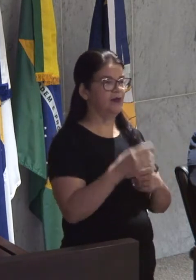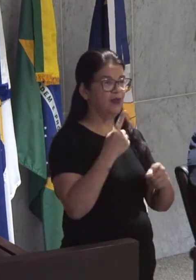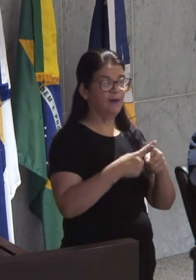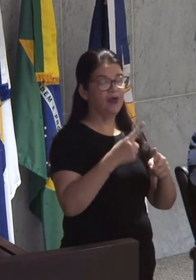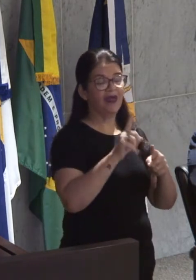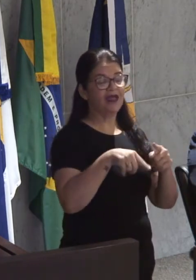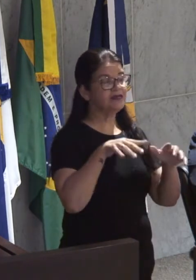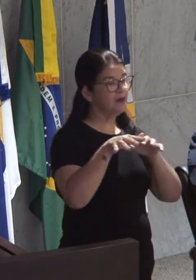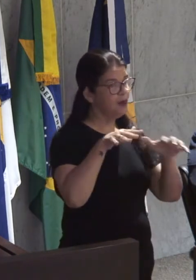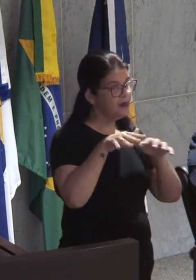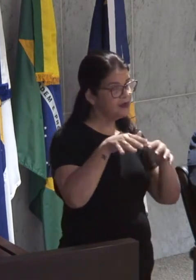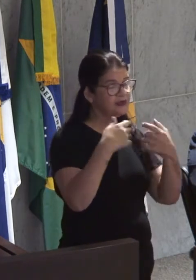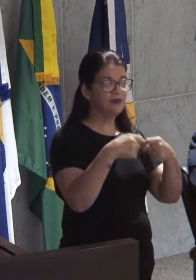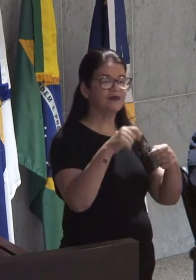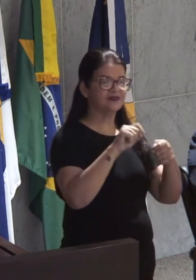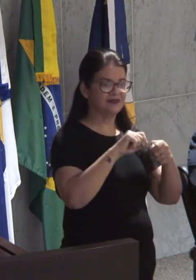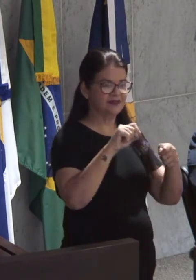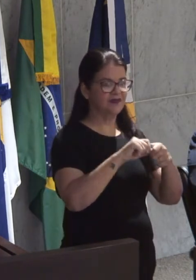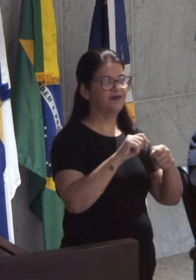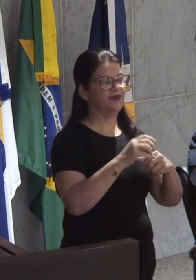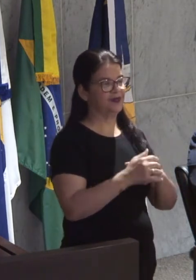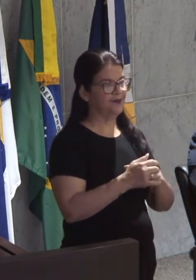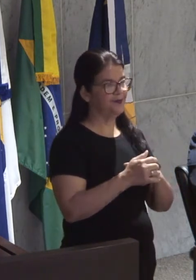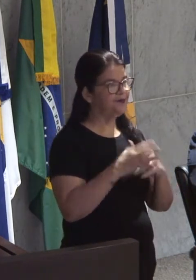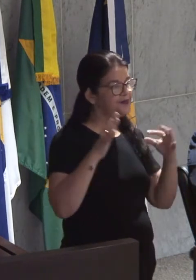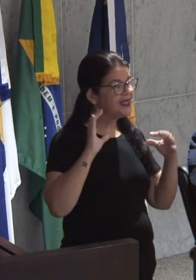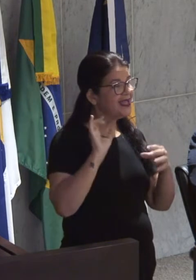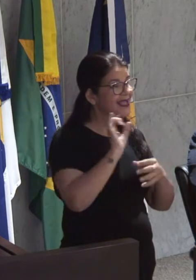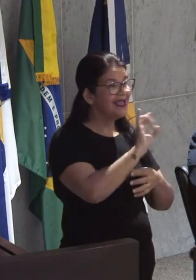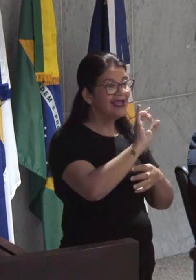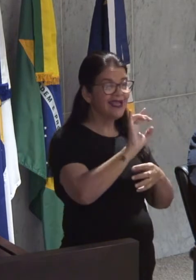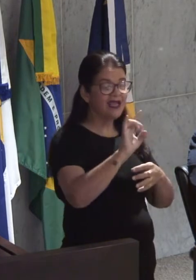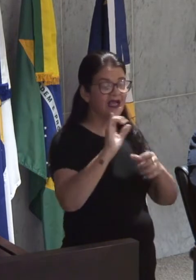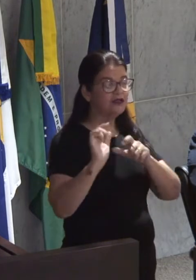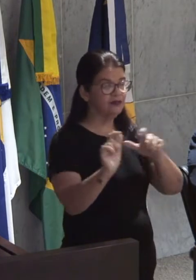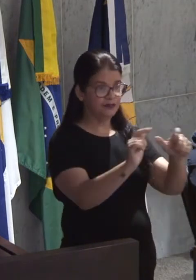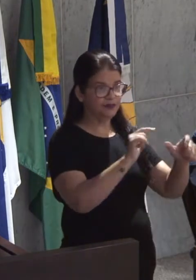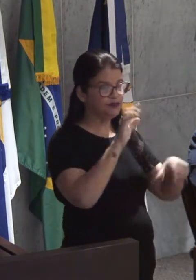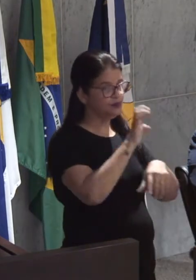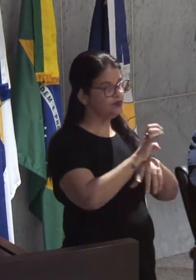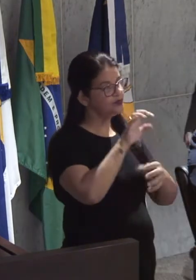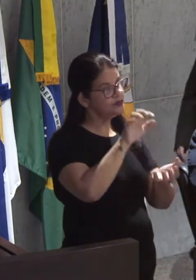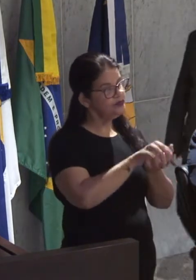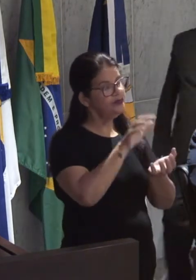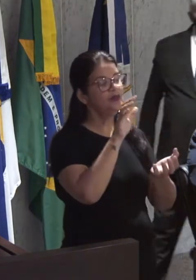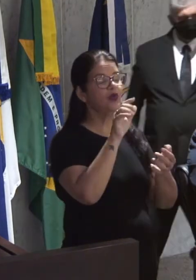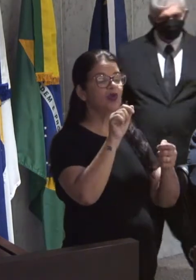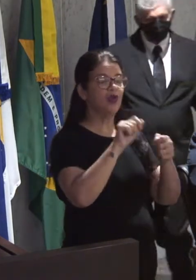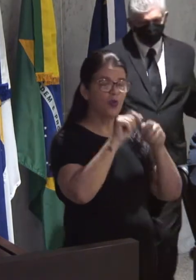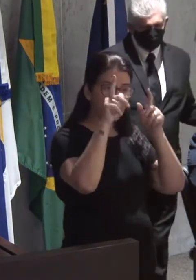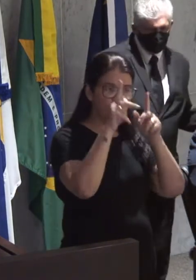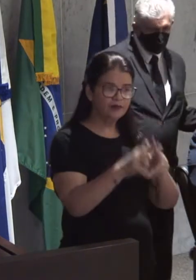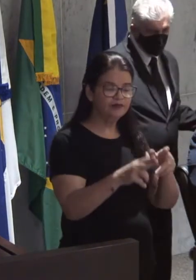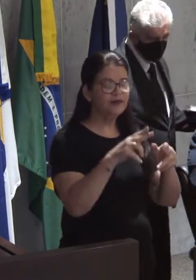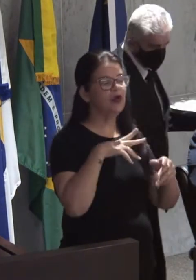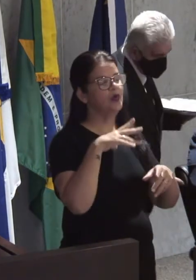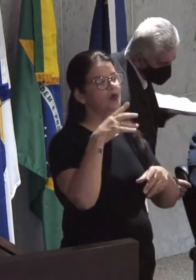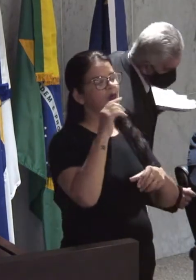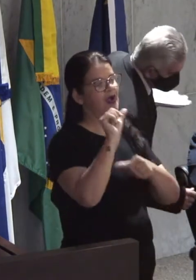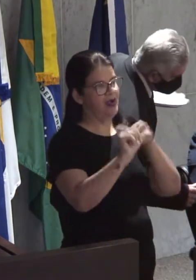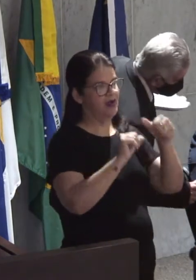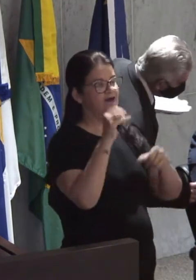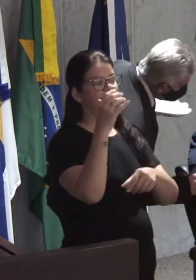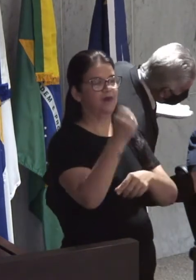essa mobilização ela precisa ser feita em cada canto desse estado de Pernambuco, como foi feito com a reforma da